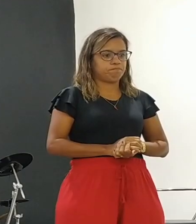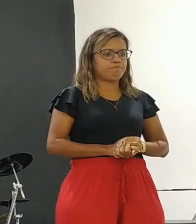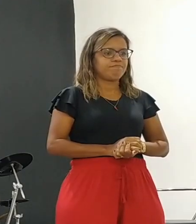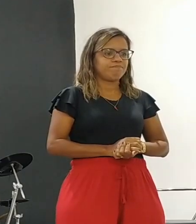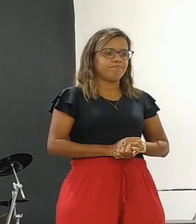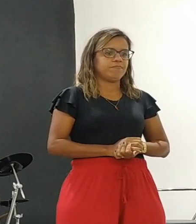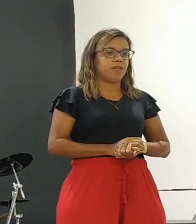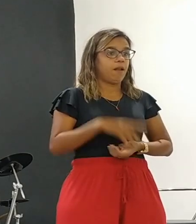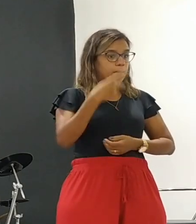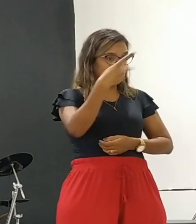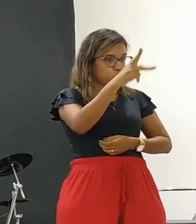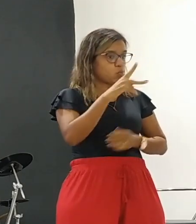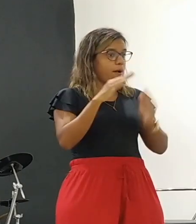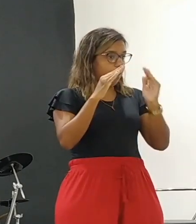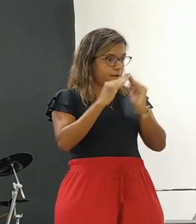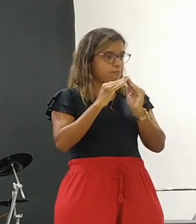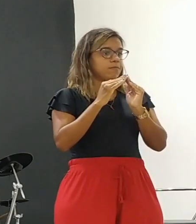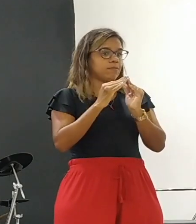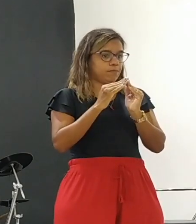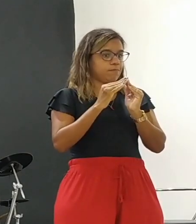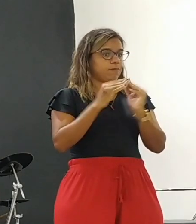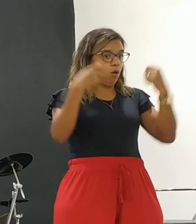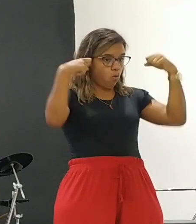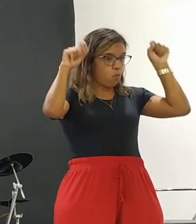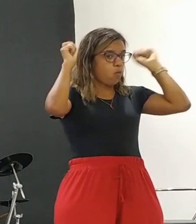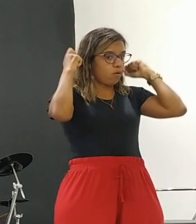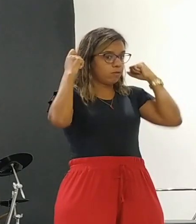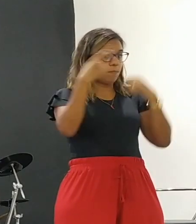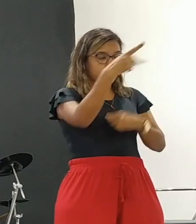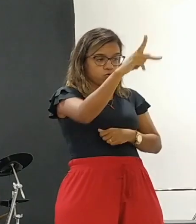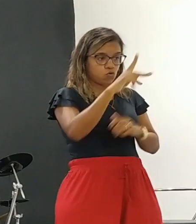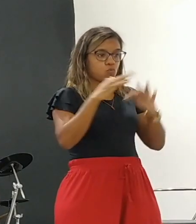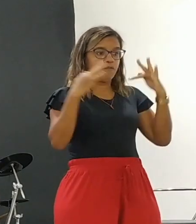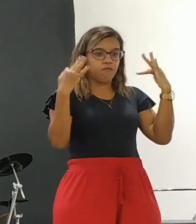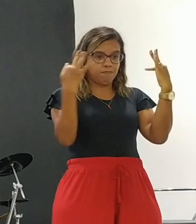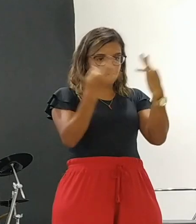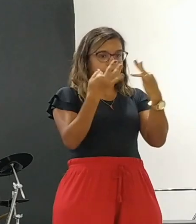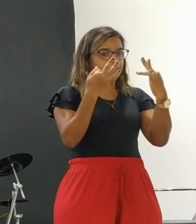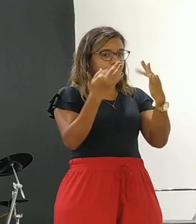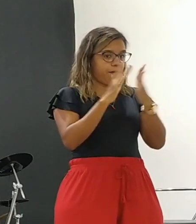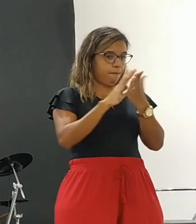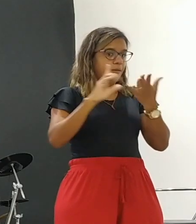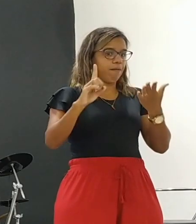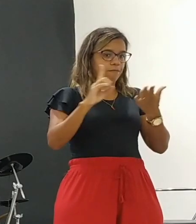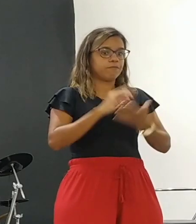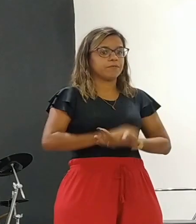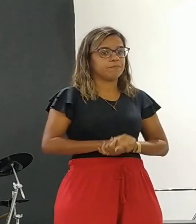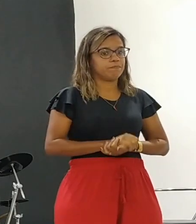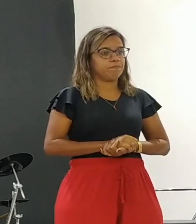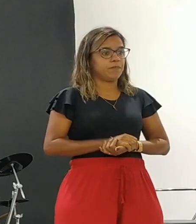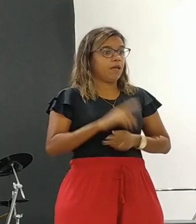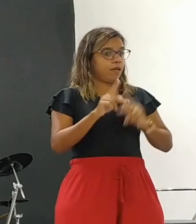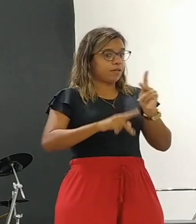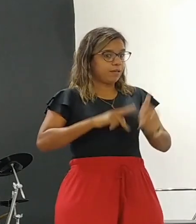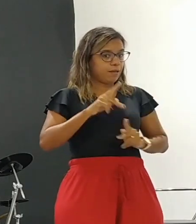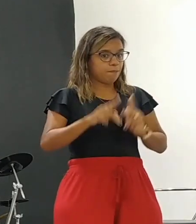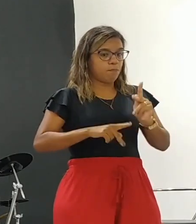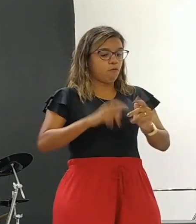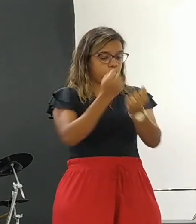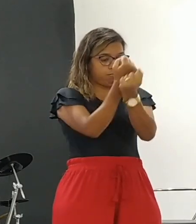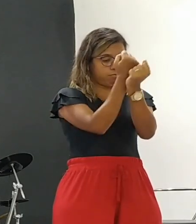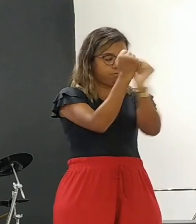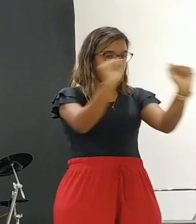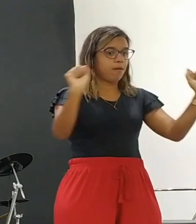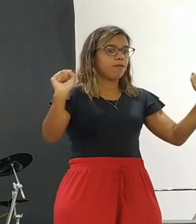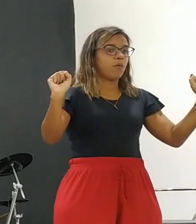o cordeiro para sua casa. Leva o cordeiro para sua família. Amém, irmãos? Aquele povo foi